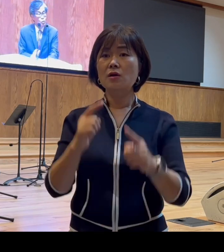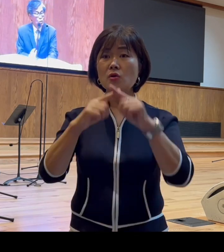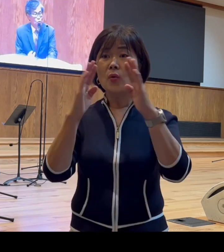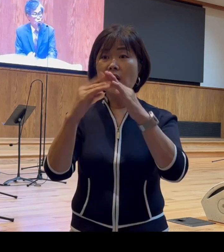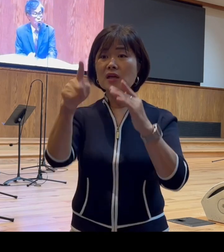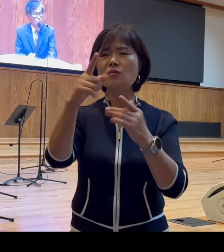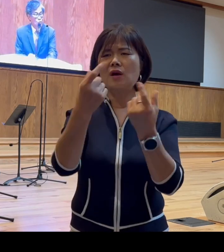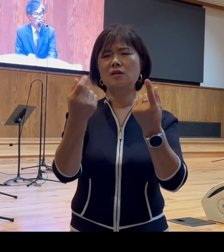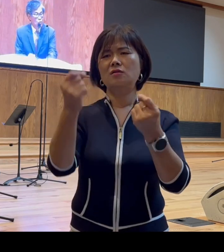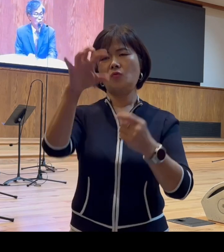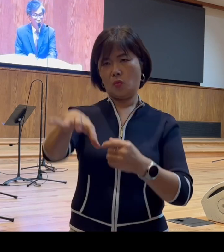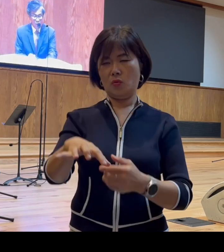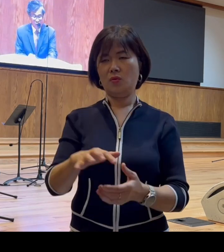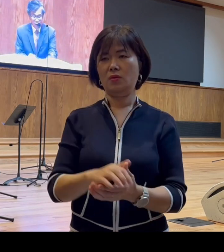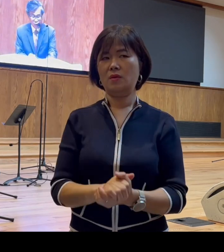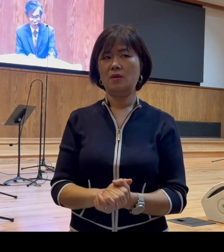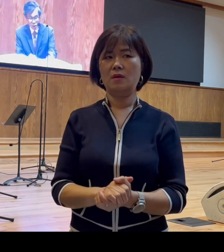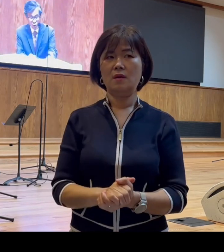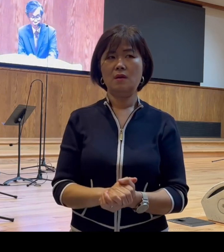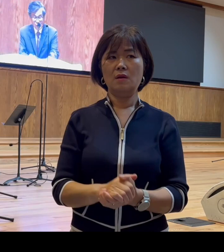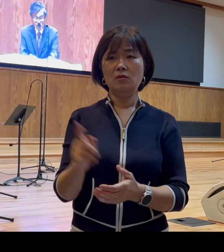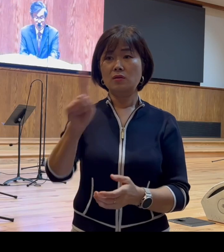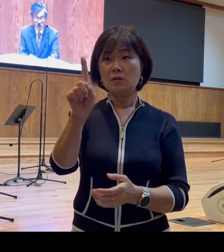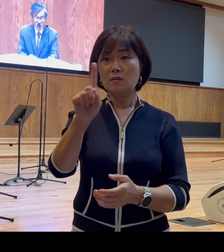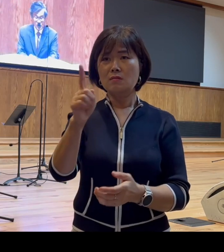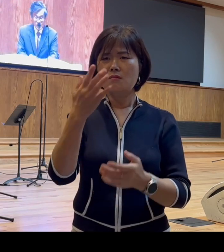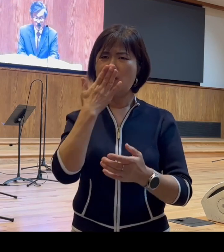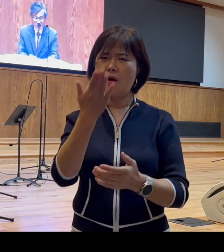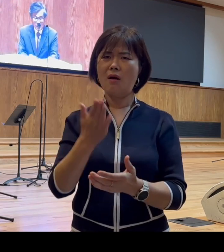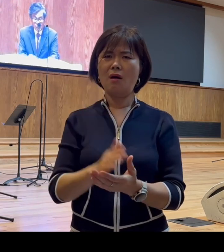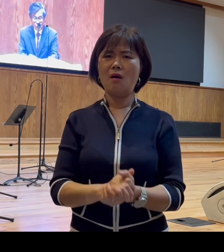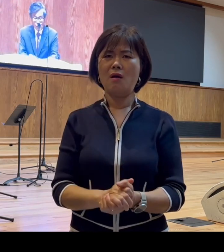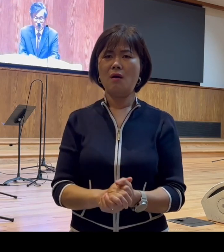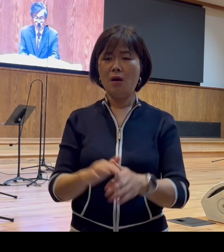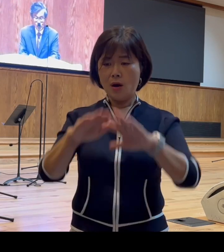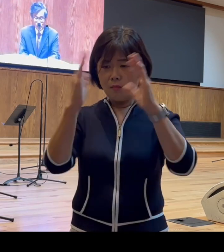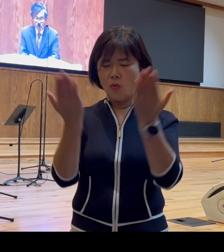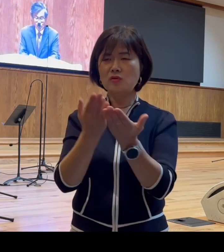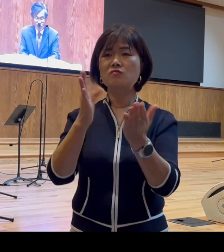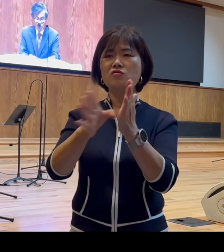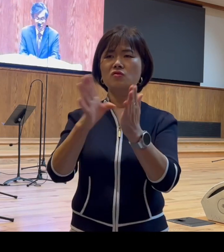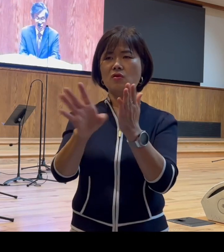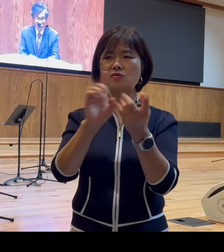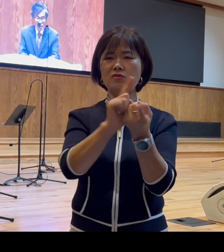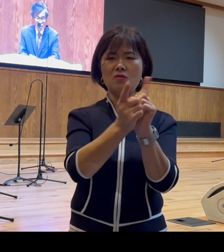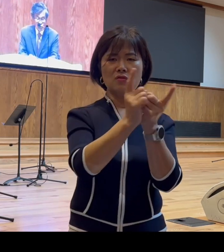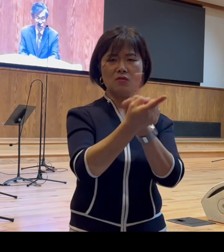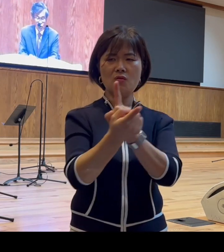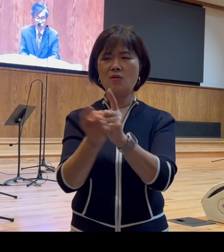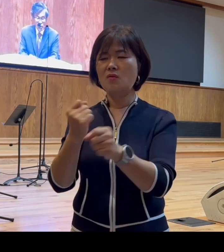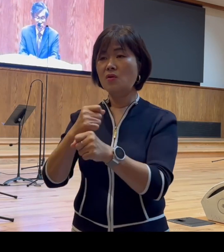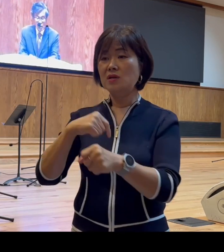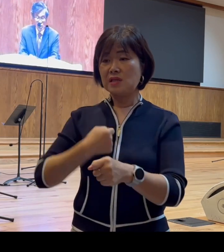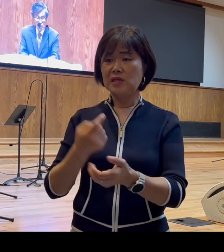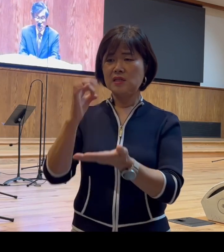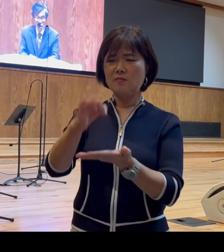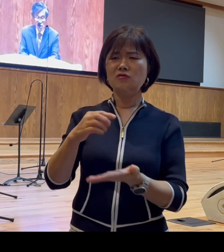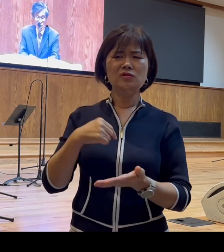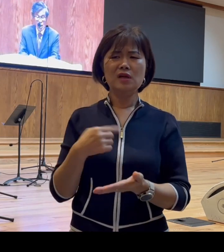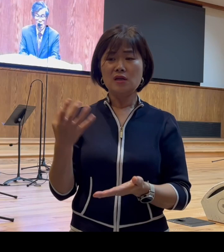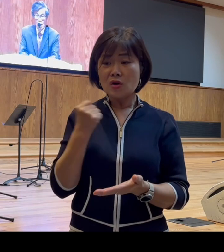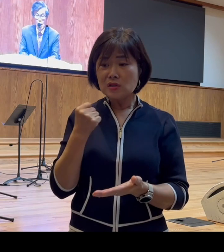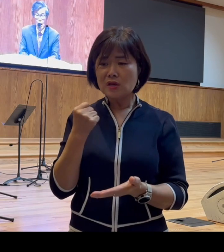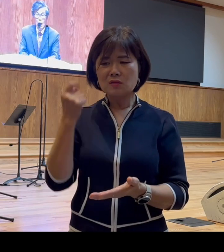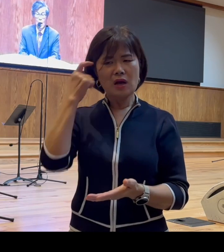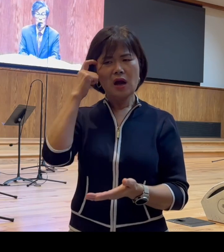교회가 이런 데였어요. 어떻게 이럴 수가 있어요? 모든 물건을 서로 통용하고 자기 재물을 조금이라도 자기 것이라